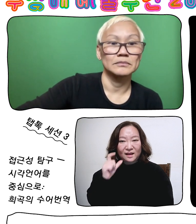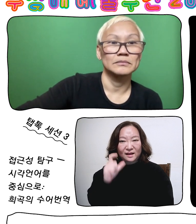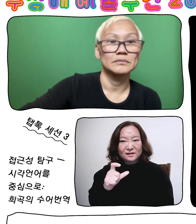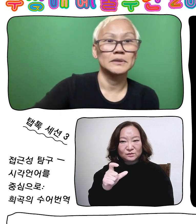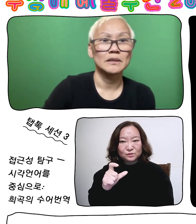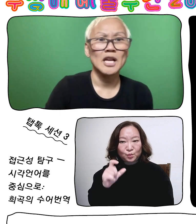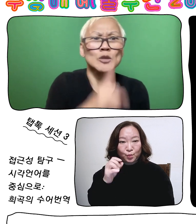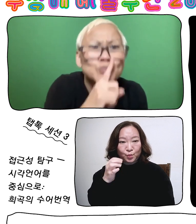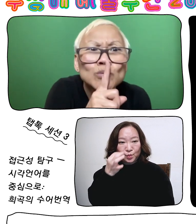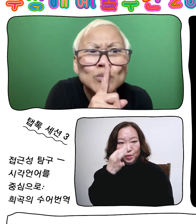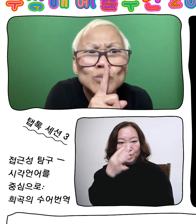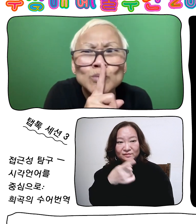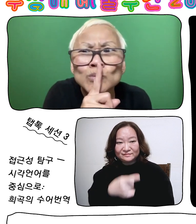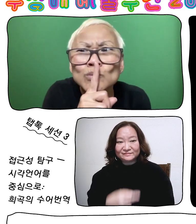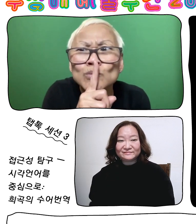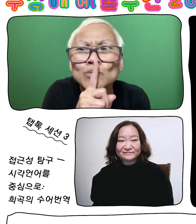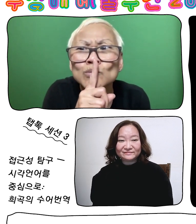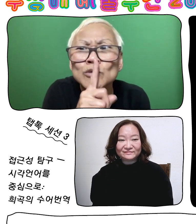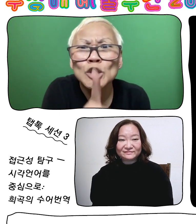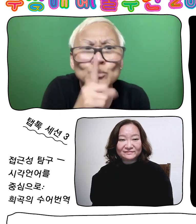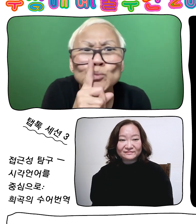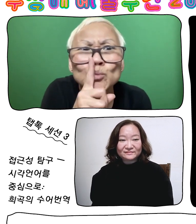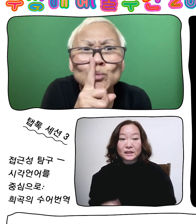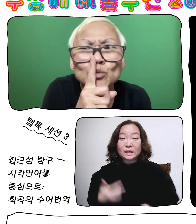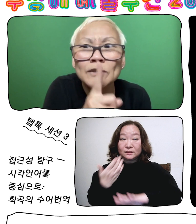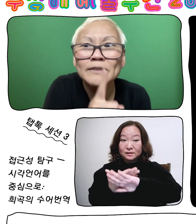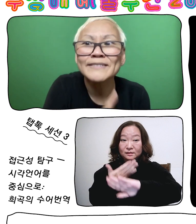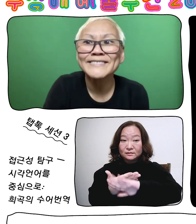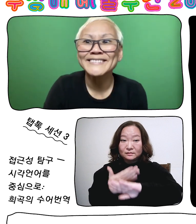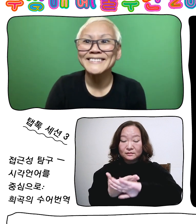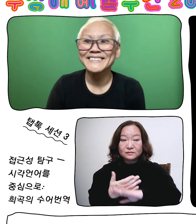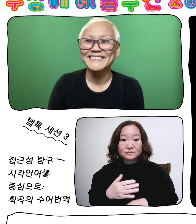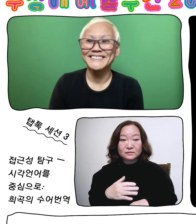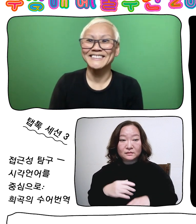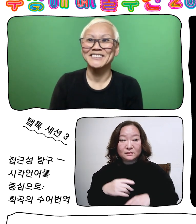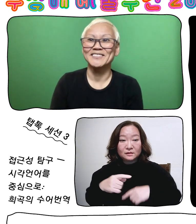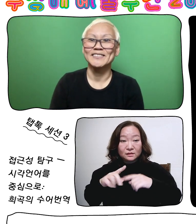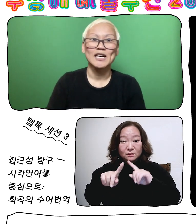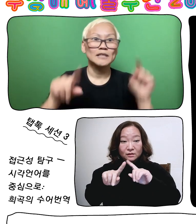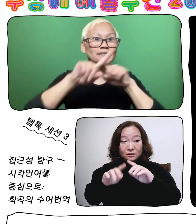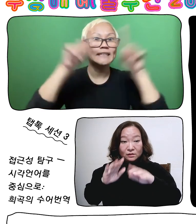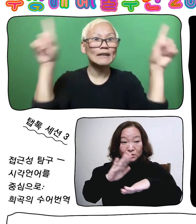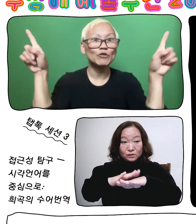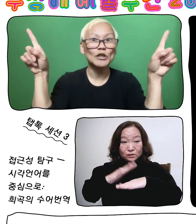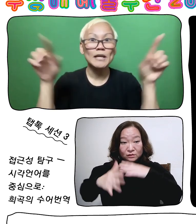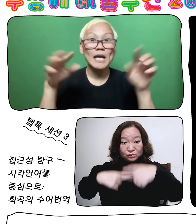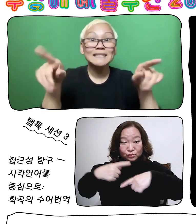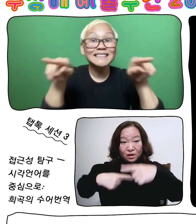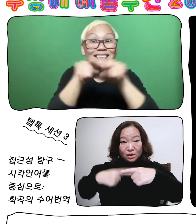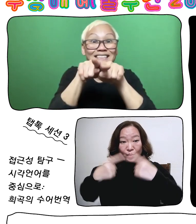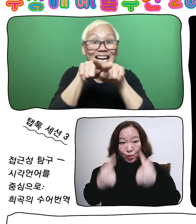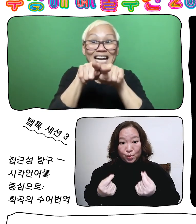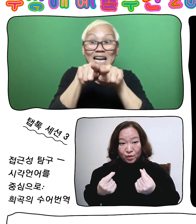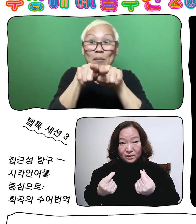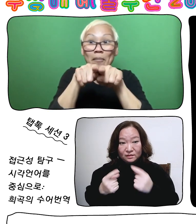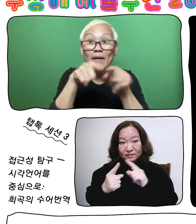수 있습니다. 손 모양은 동일하지만 의미는 다양하게 변화할 수 있습니다.